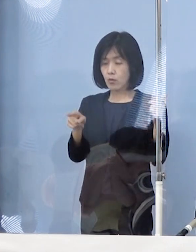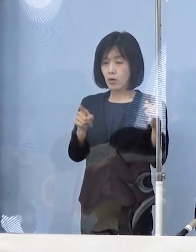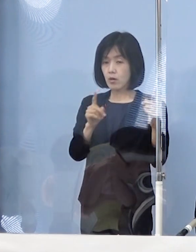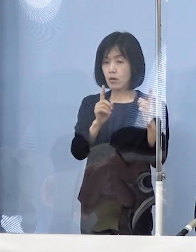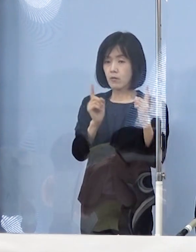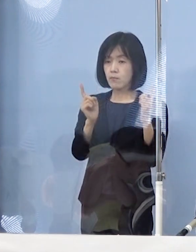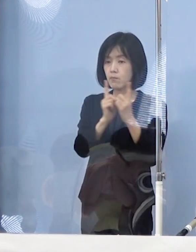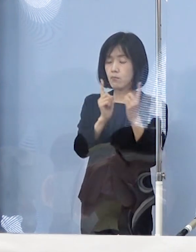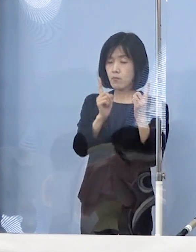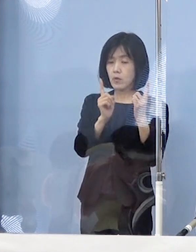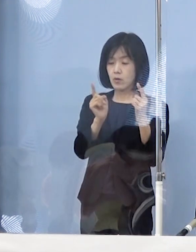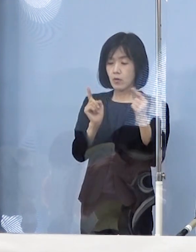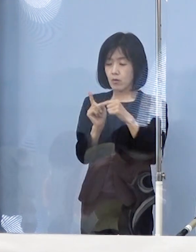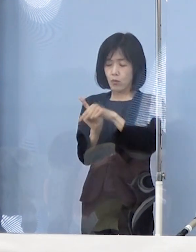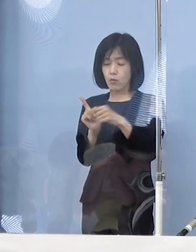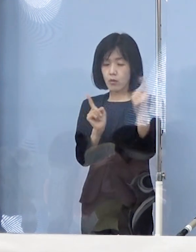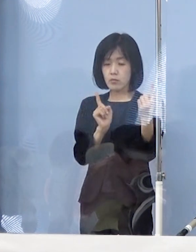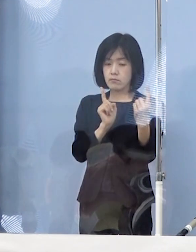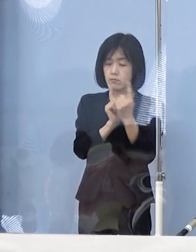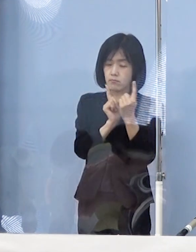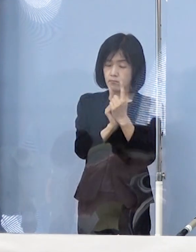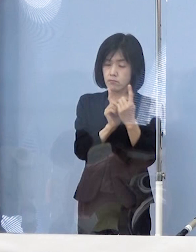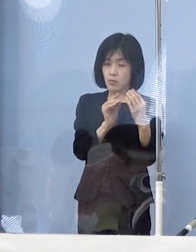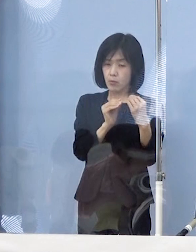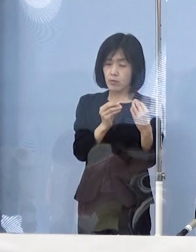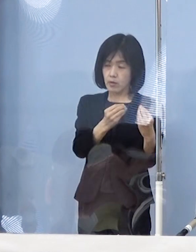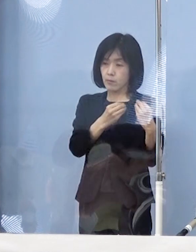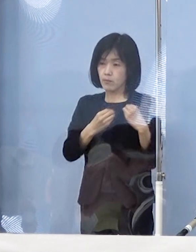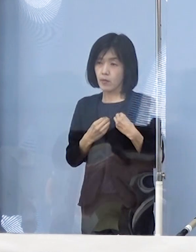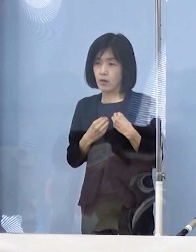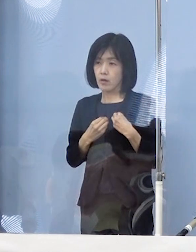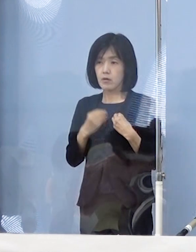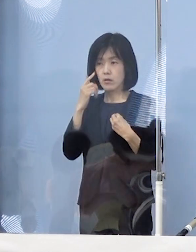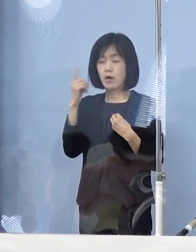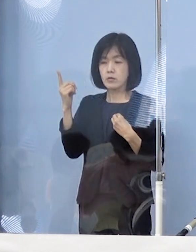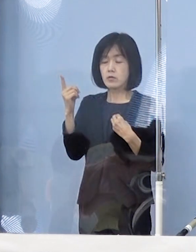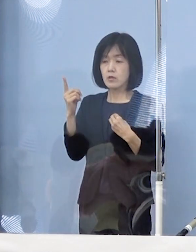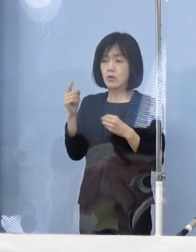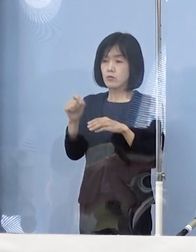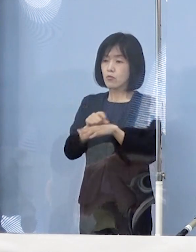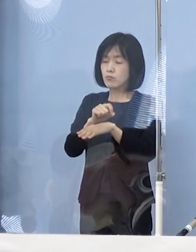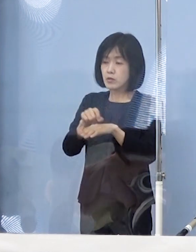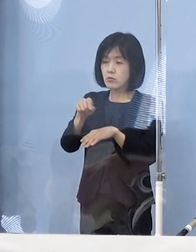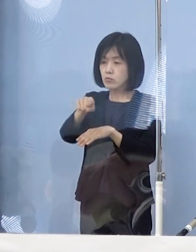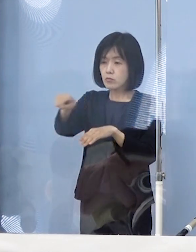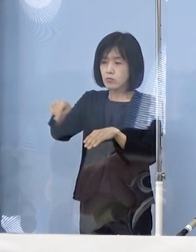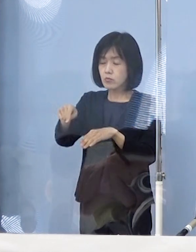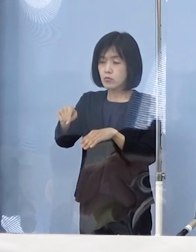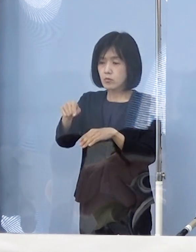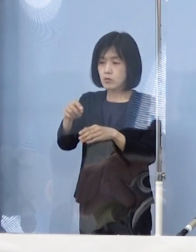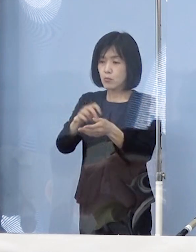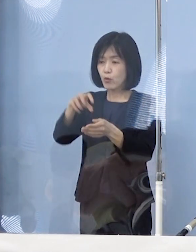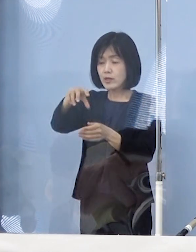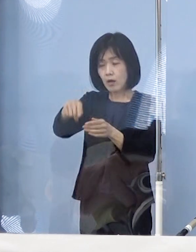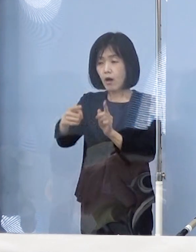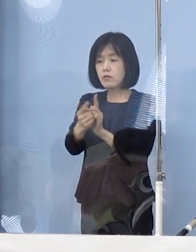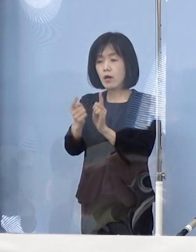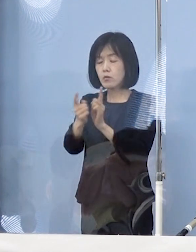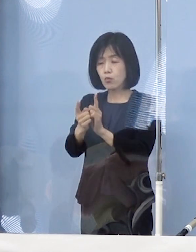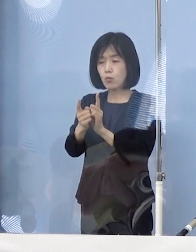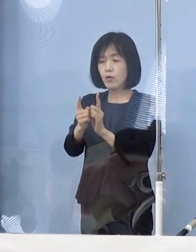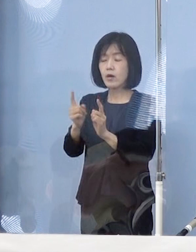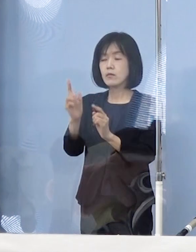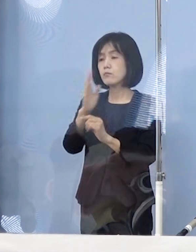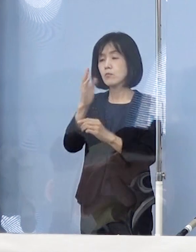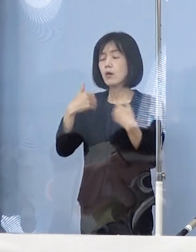染されたものというふうに考えておりますので、特段の対応必要ないと保健所の方も判断しておりますし、医療機関の方も